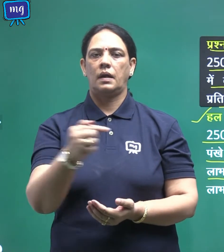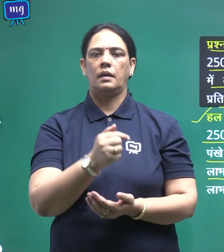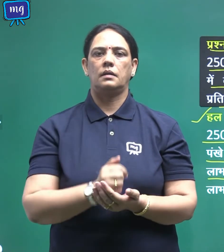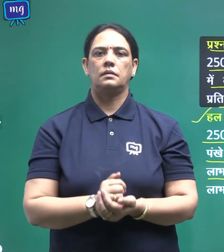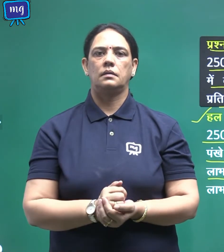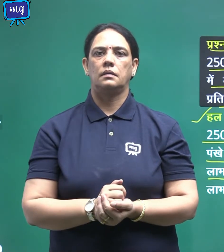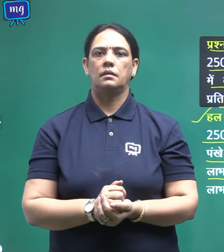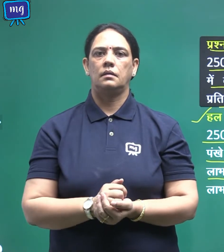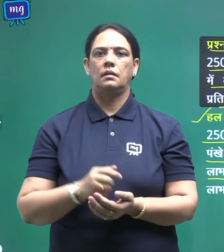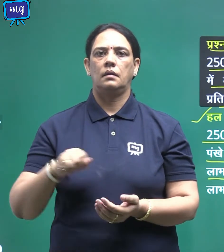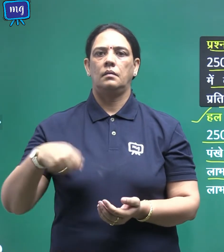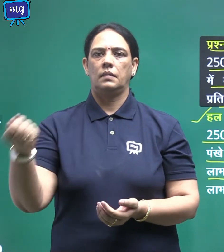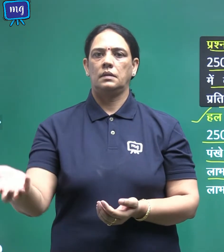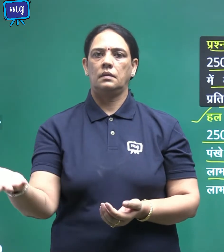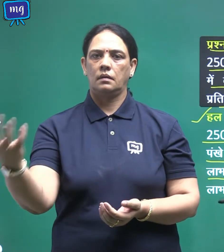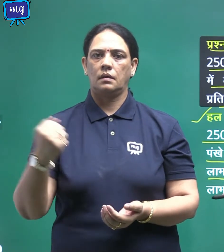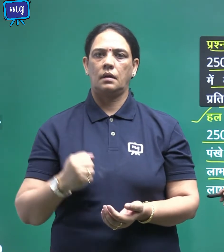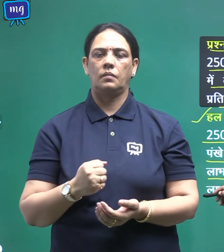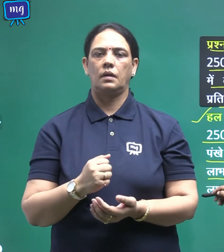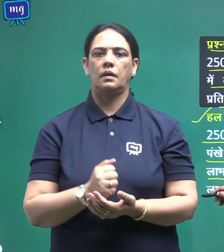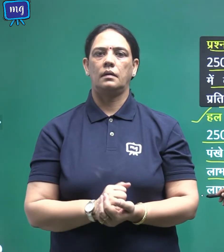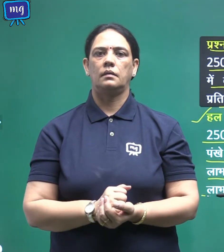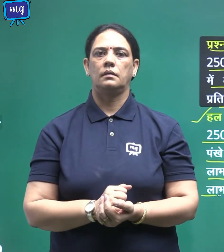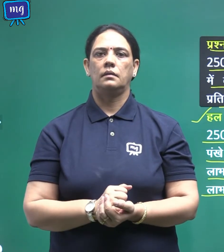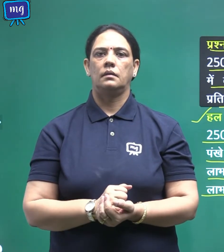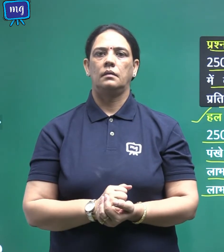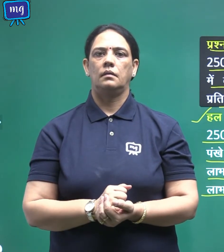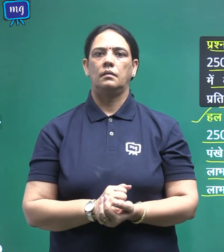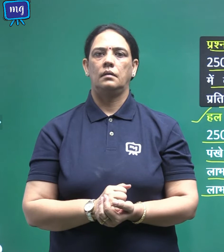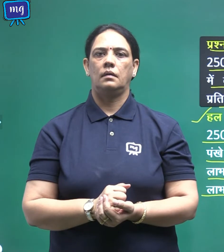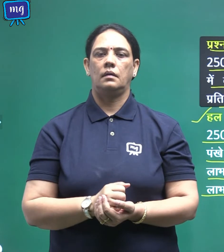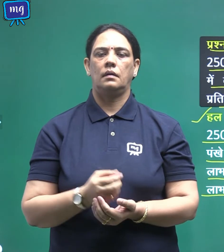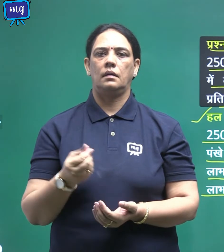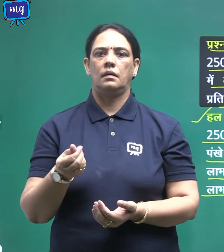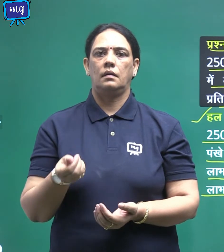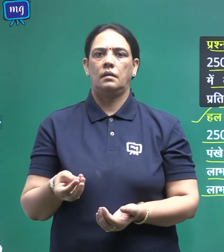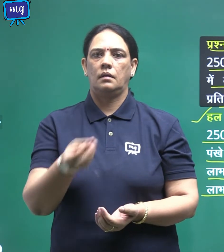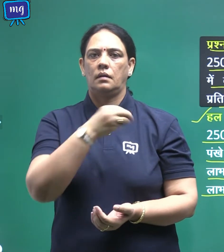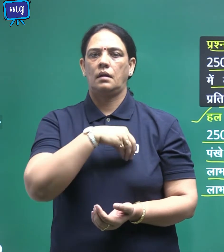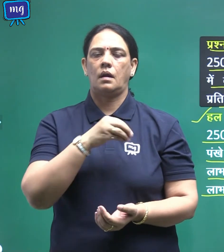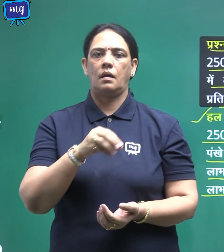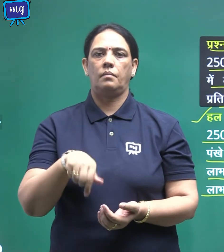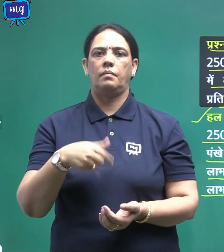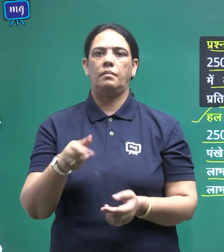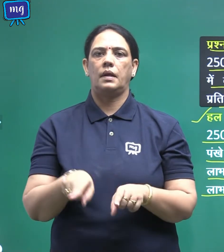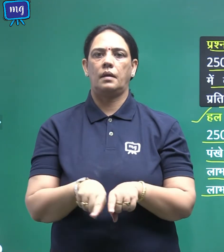माइनस क्रय मूल्य, लाभ बराबर